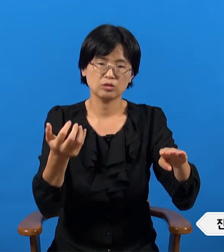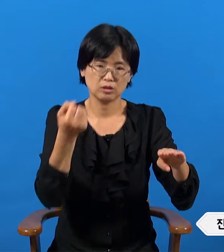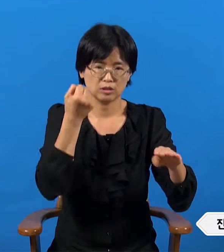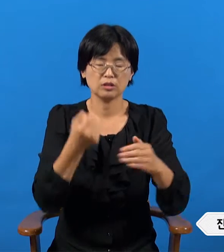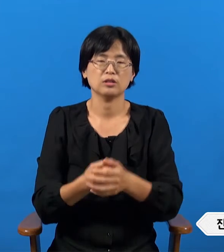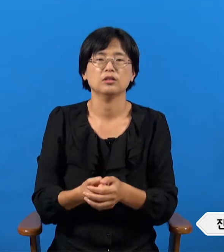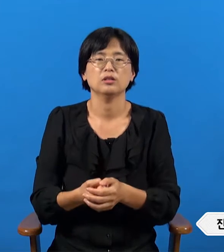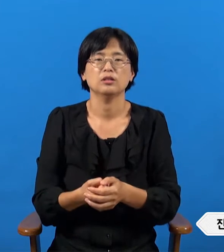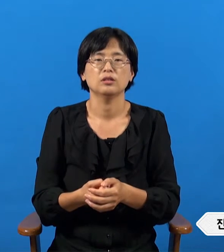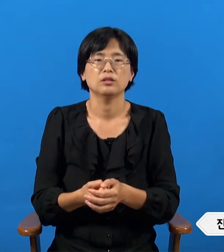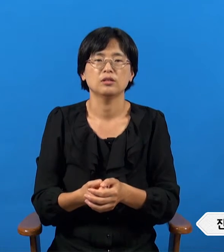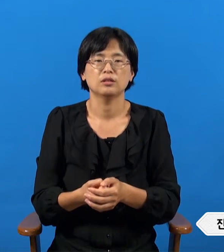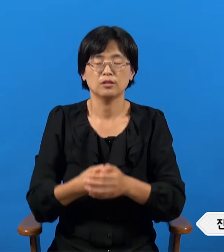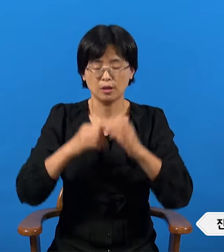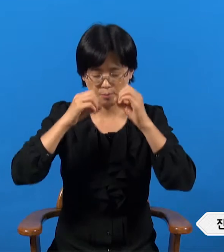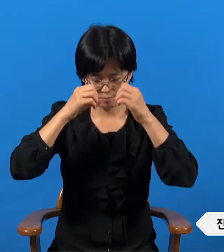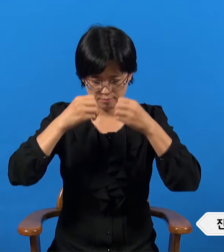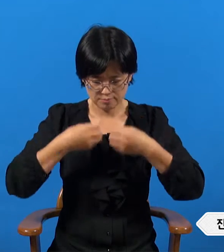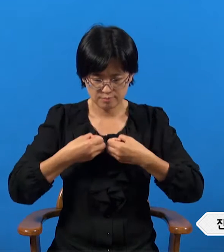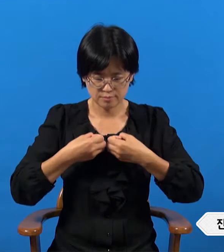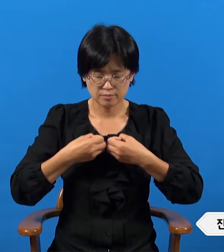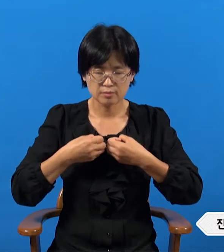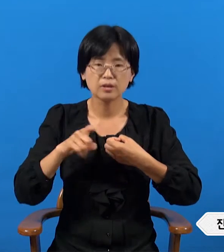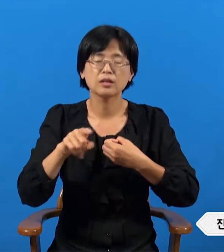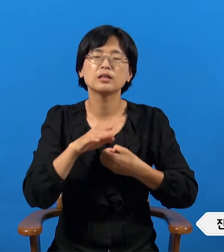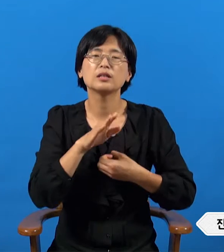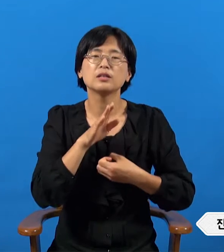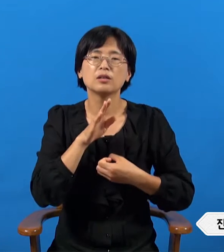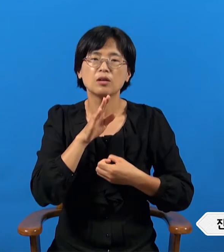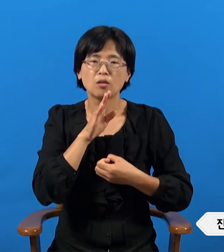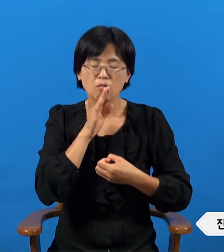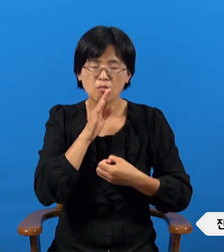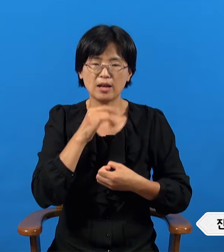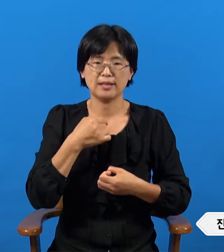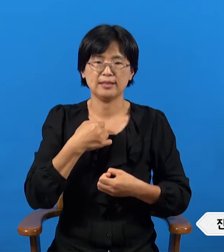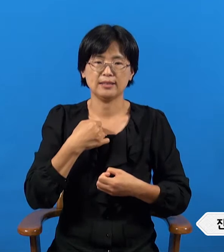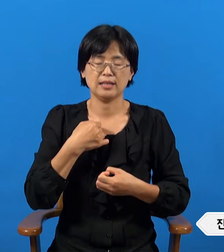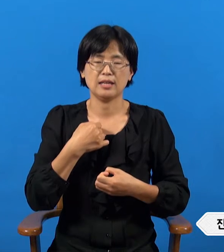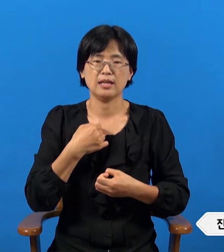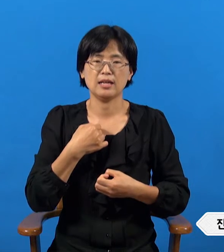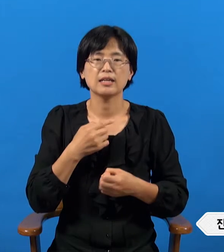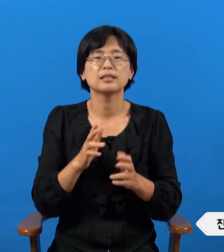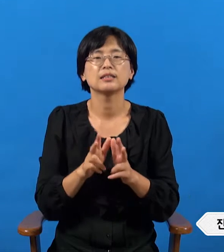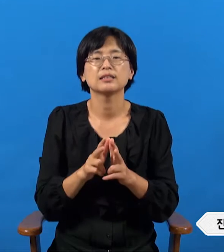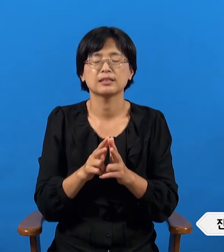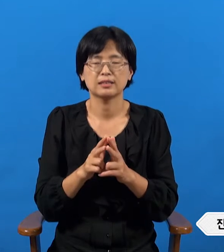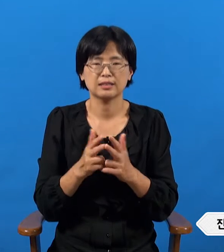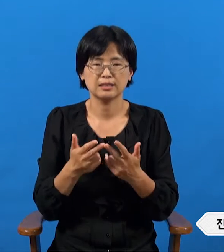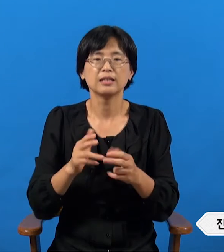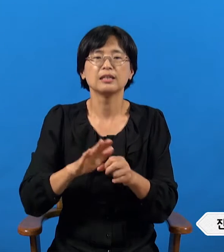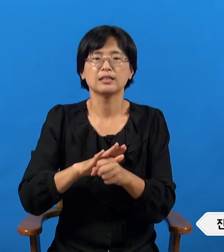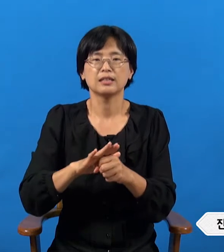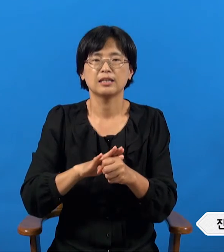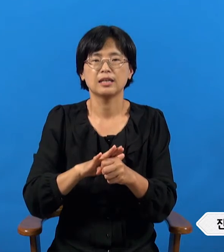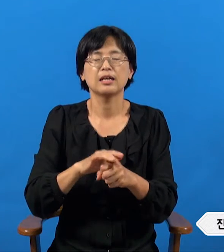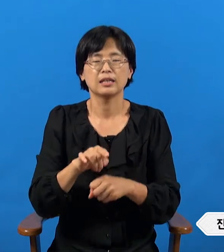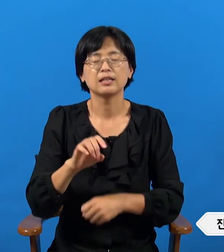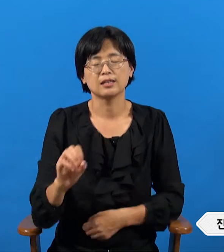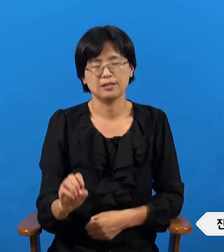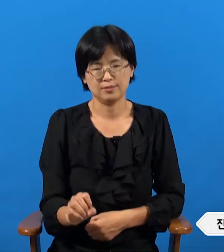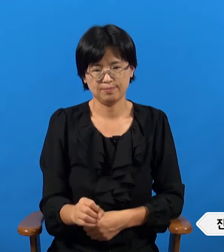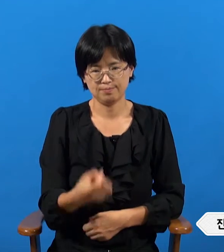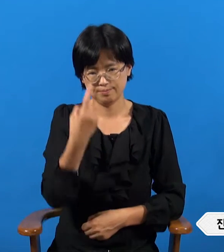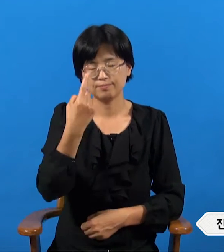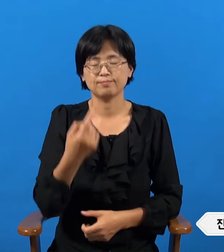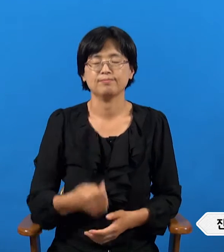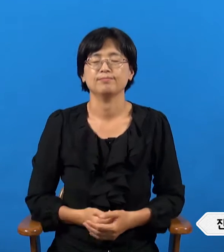하나님의 기준으로 우리 자신을 돌아보는 것, 바로 진정한 자기 사랑은 여기에서부터 시작한다는